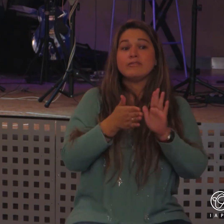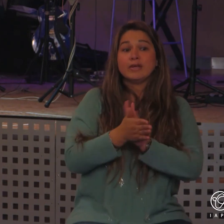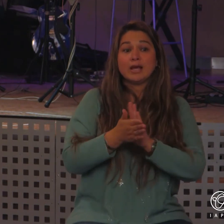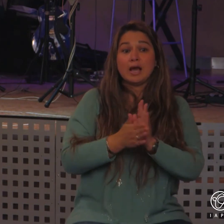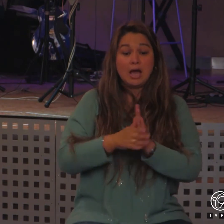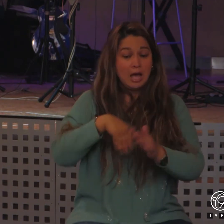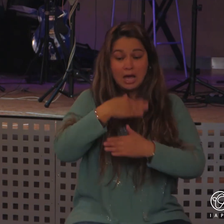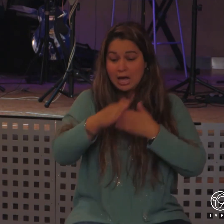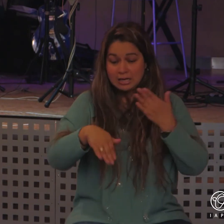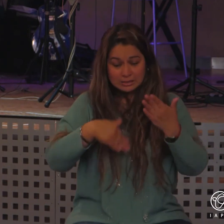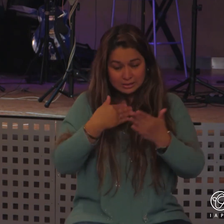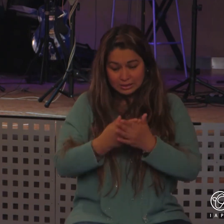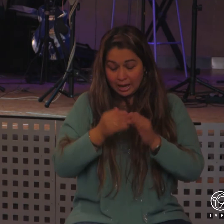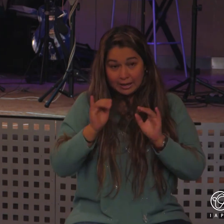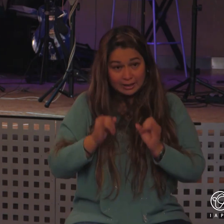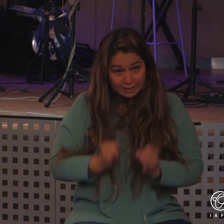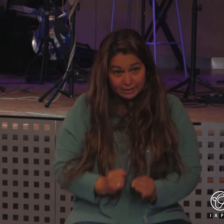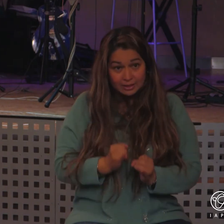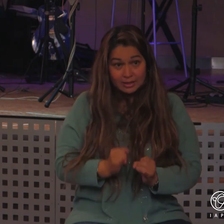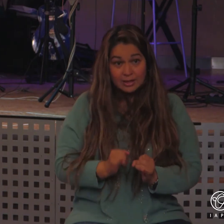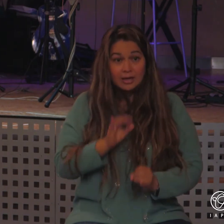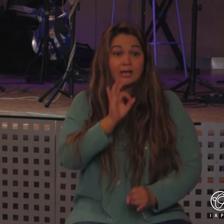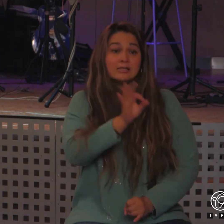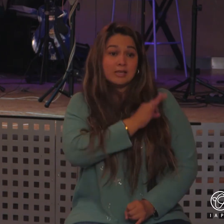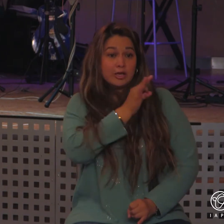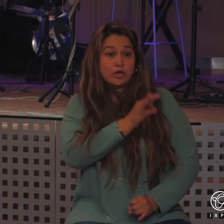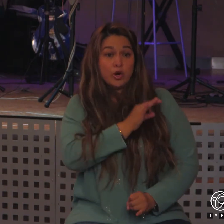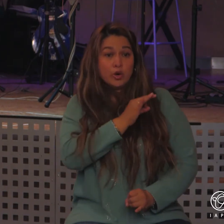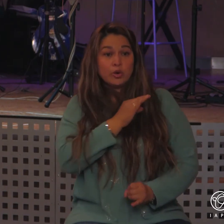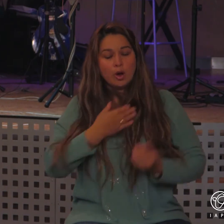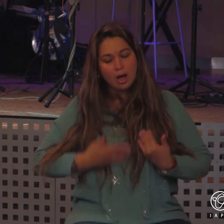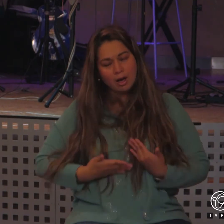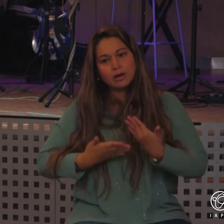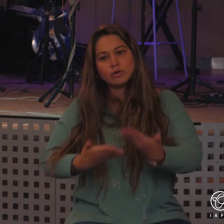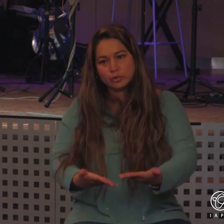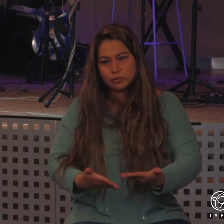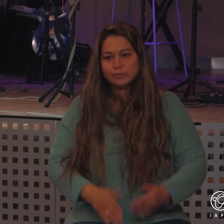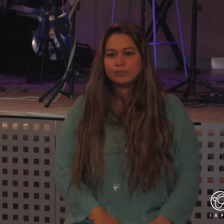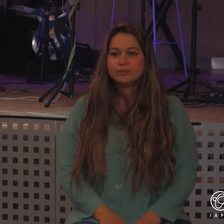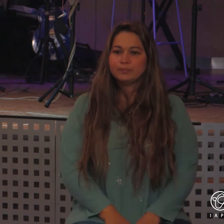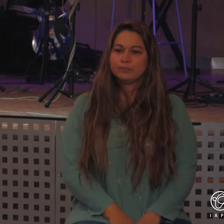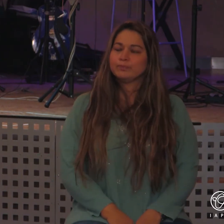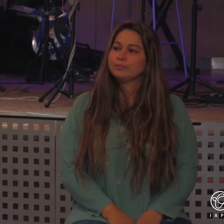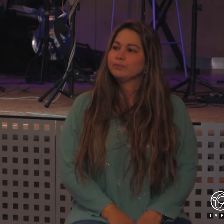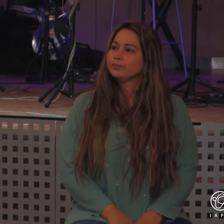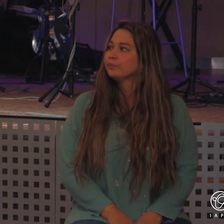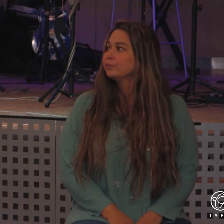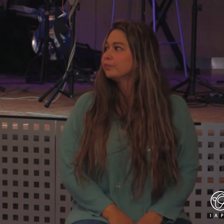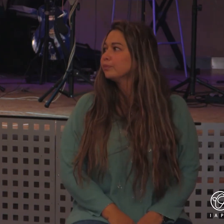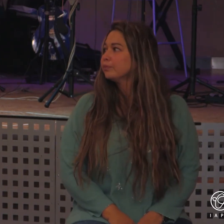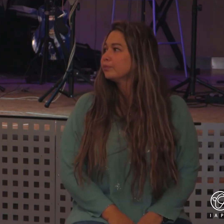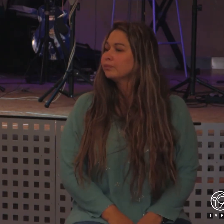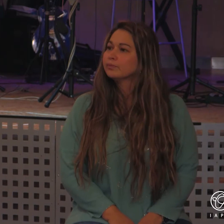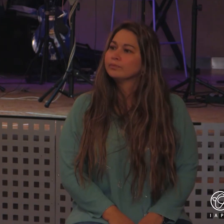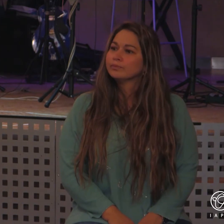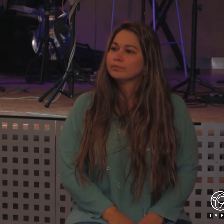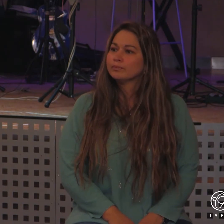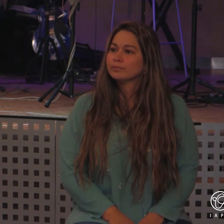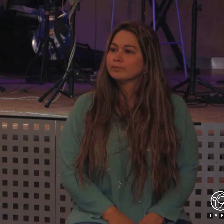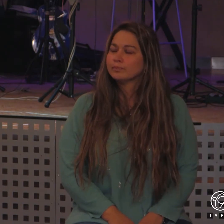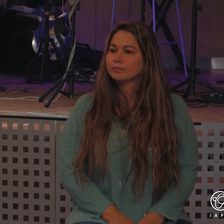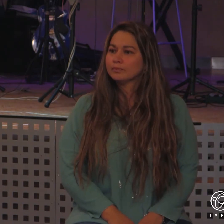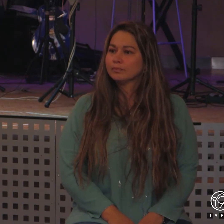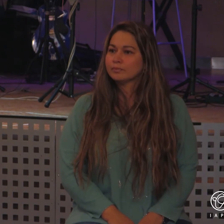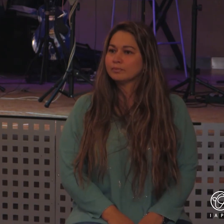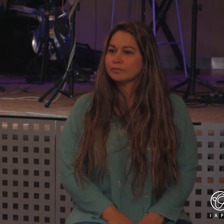Eso es, hasta aquí nos ayudó el Señor, aunque ya sabéis que literalmente traduciendo